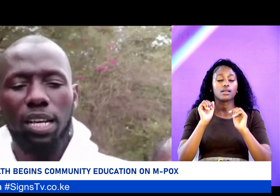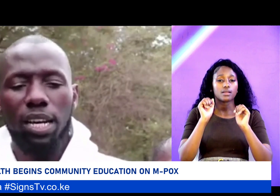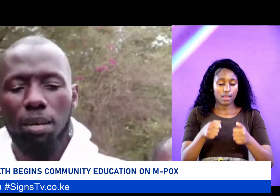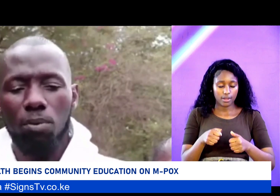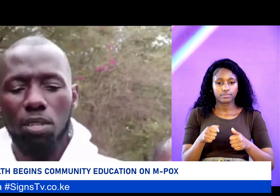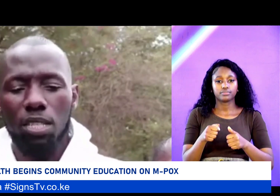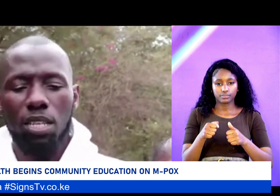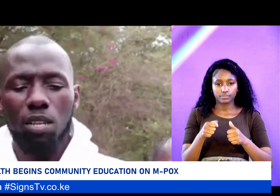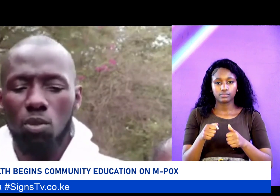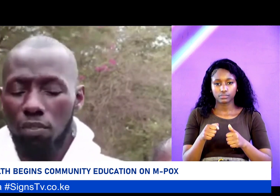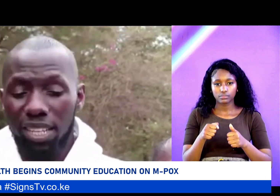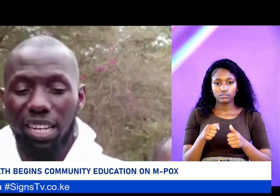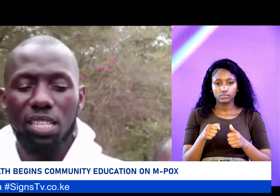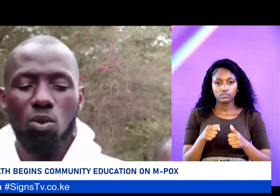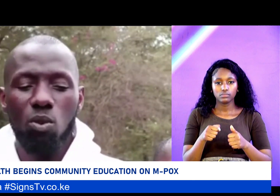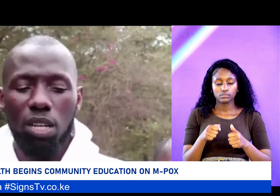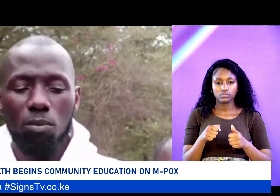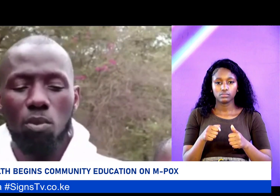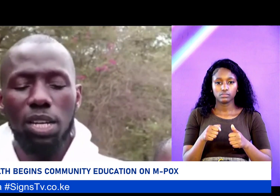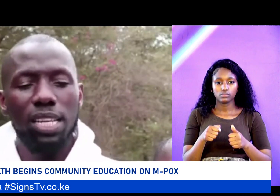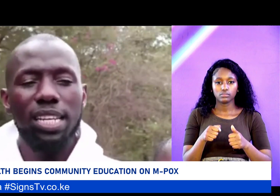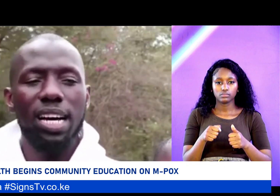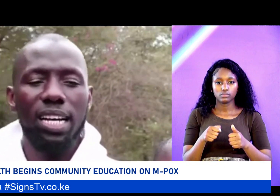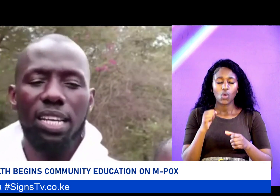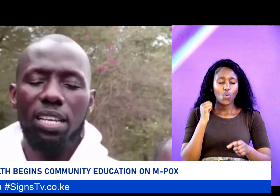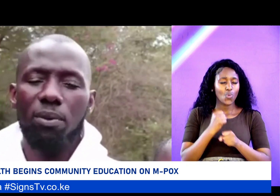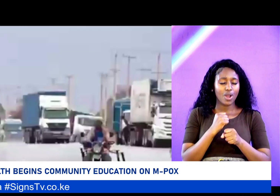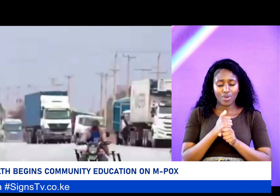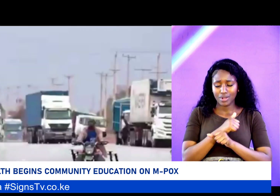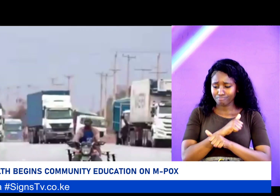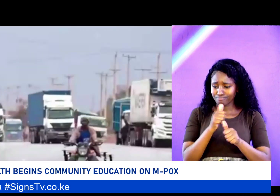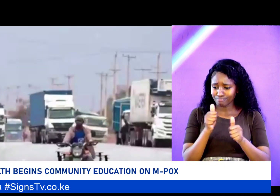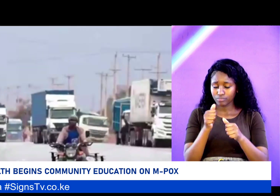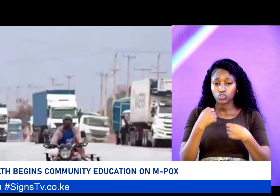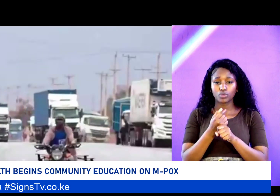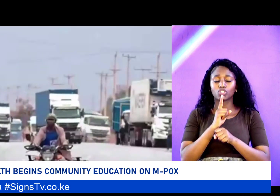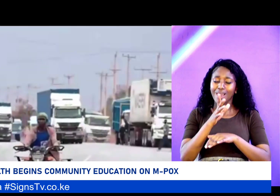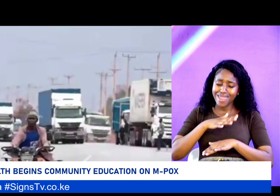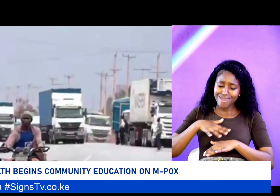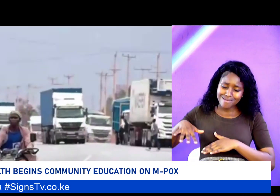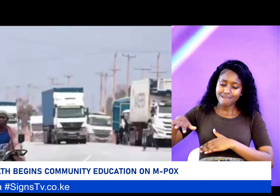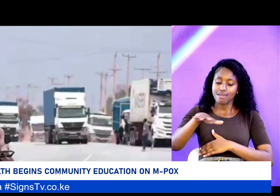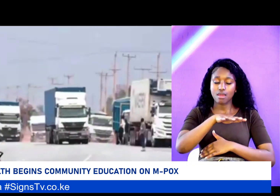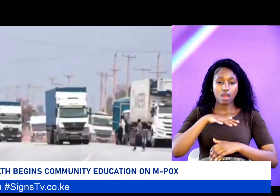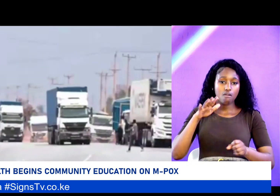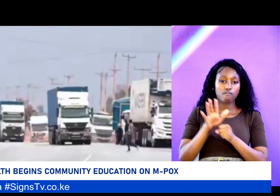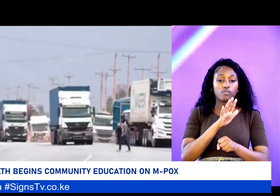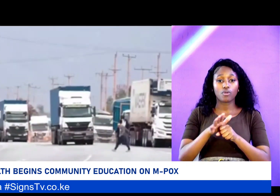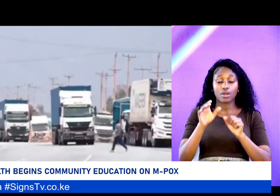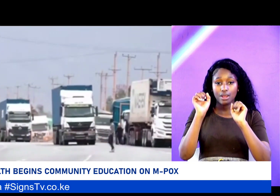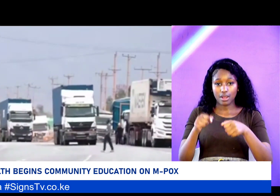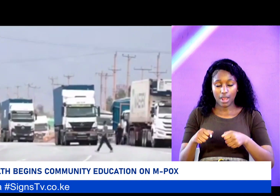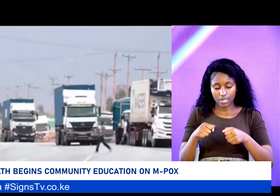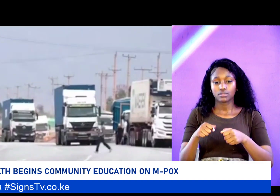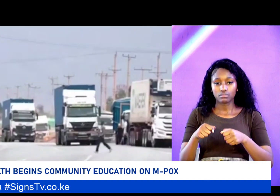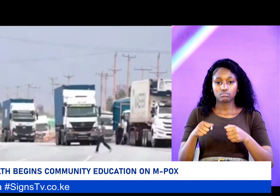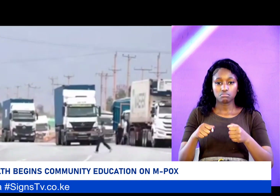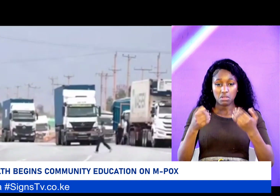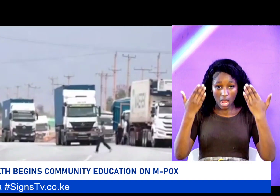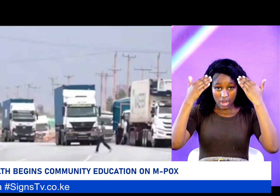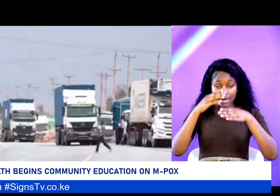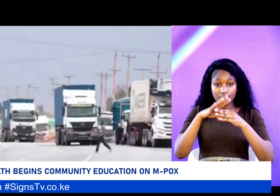kufanya uhamasisho hili ya mpox, tunafanya kazi kwa ukaribu ili idara yenyewe ihakikishe ya kwamba wanaweza